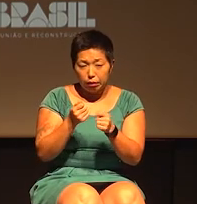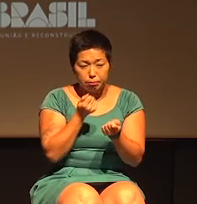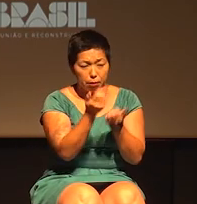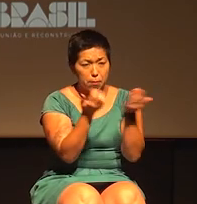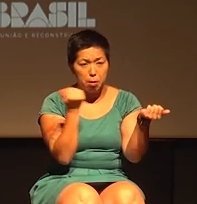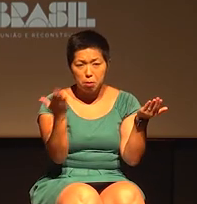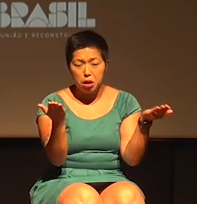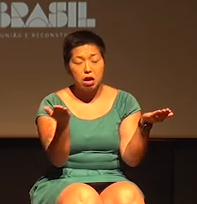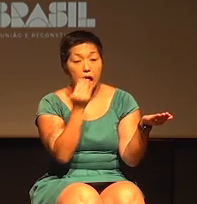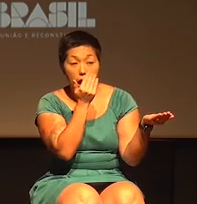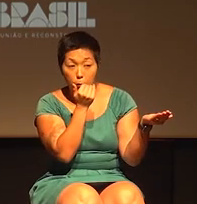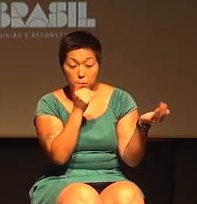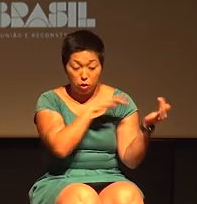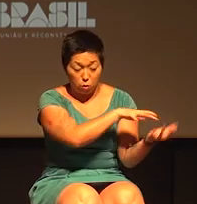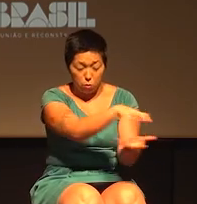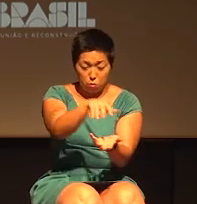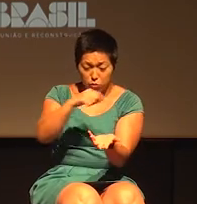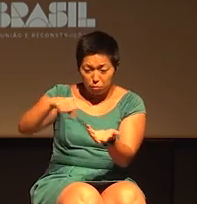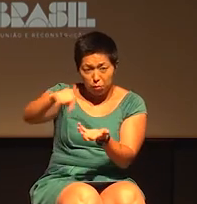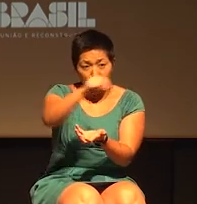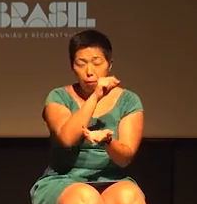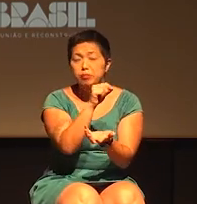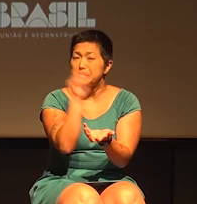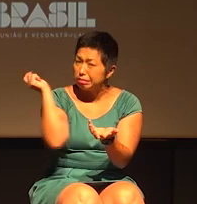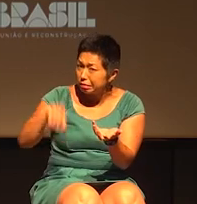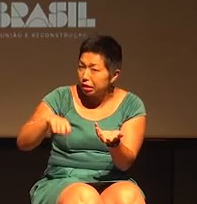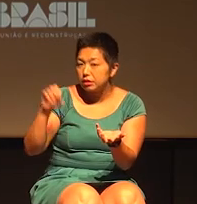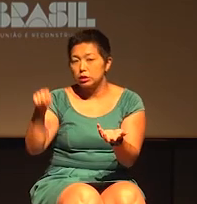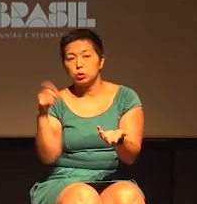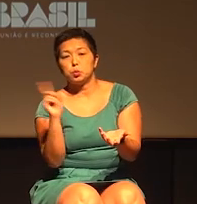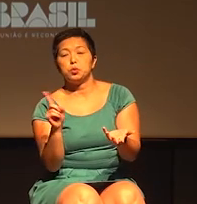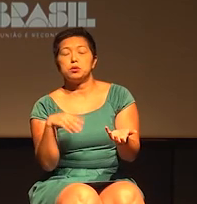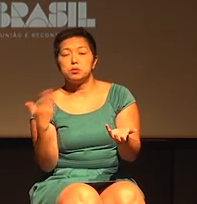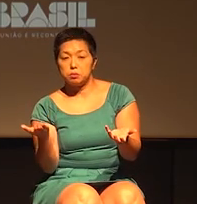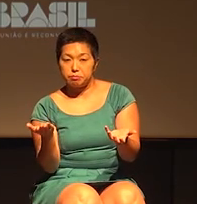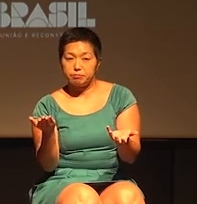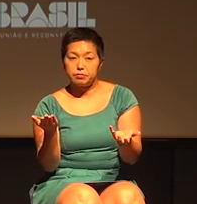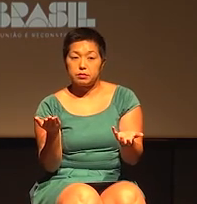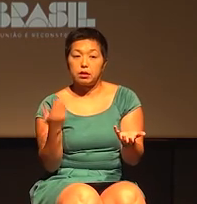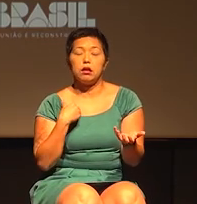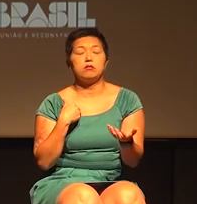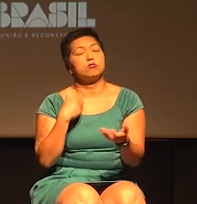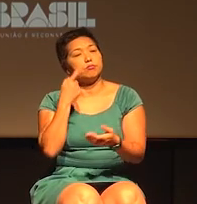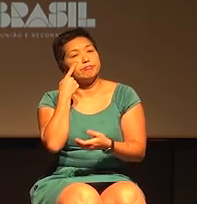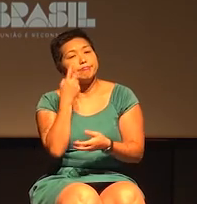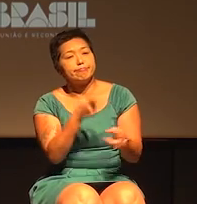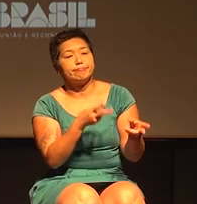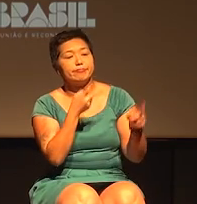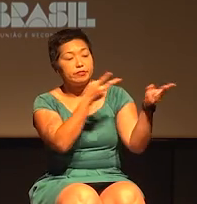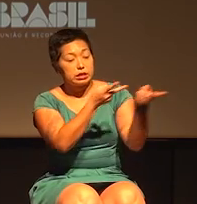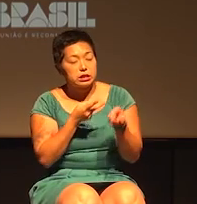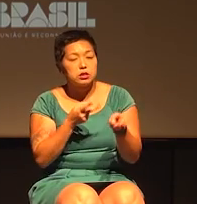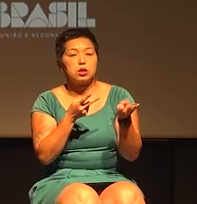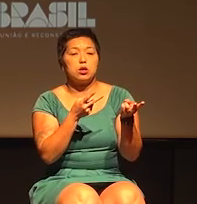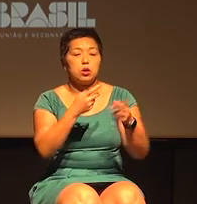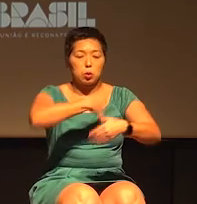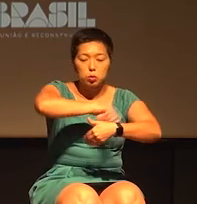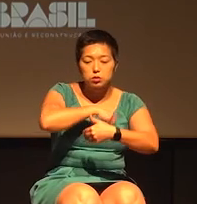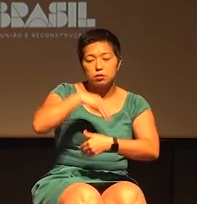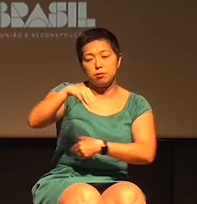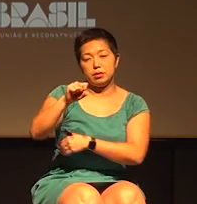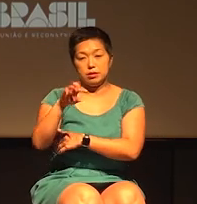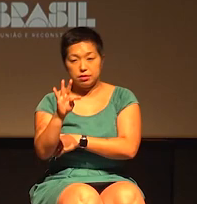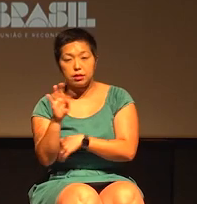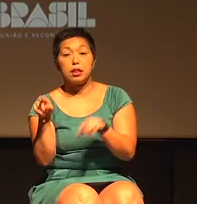né e a gente trabalha em algumas cozinhas que vem diretamente do MST da Agricultura Familiar das